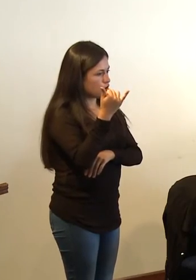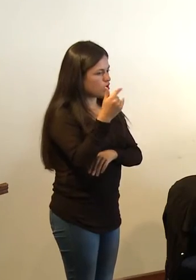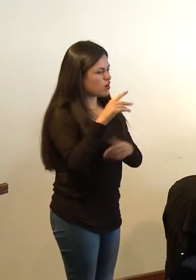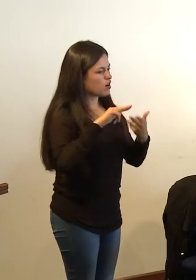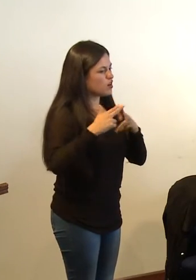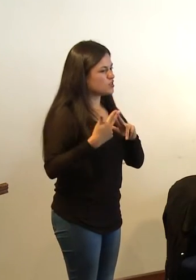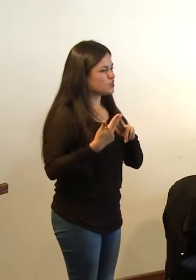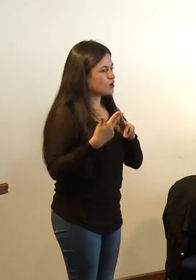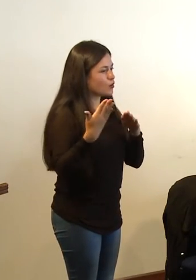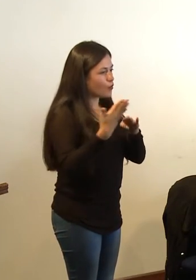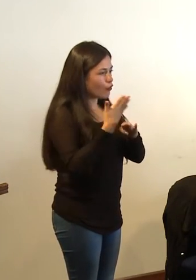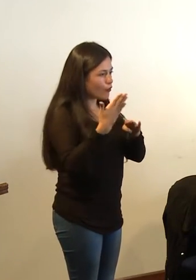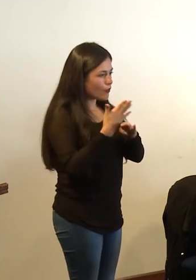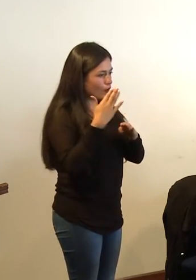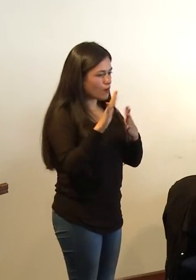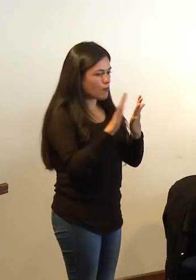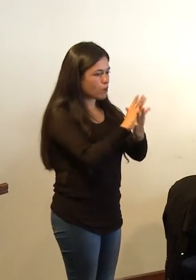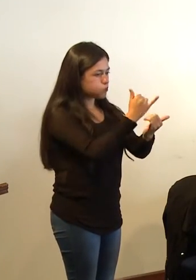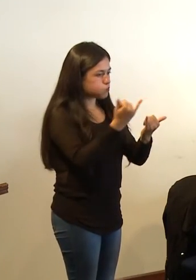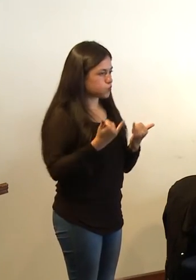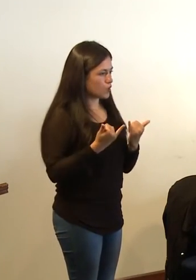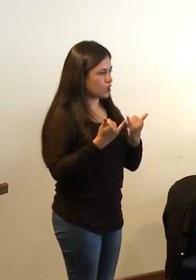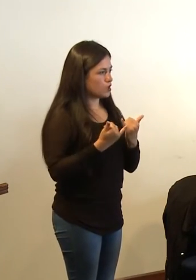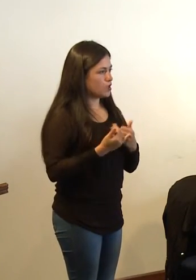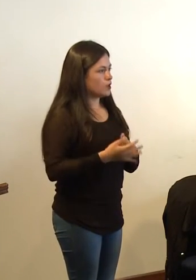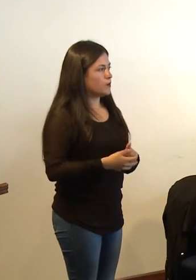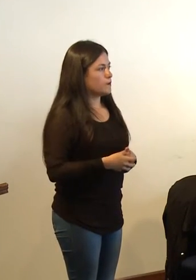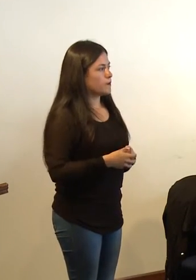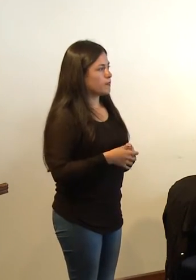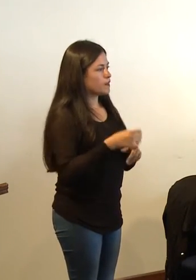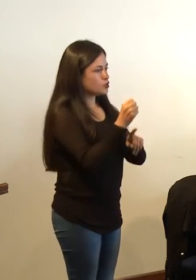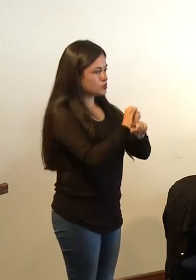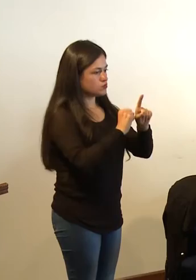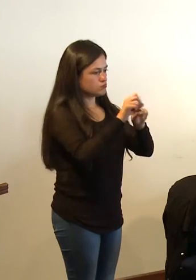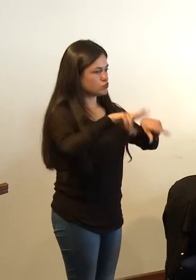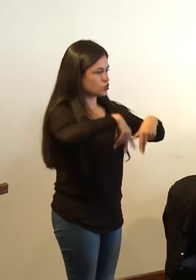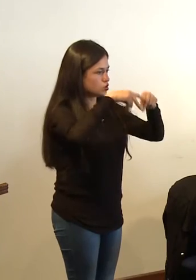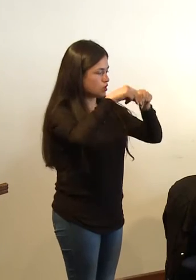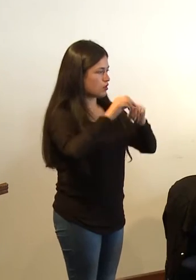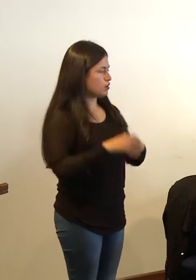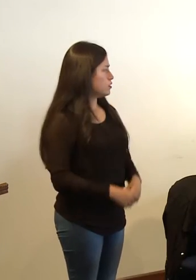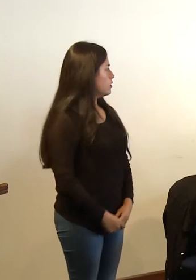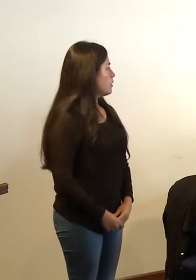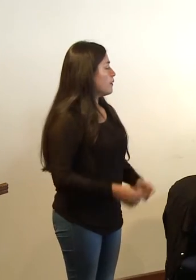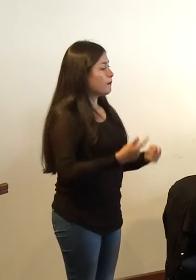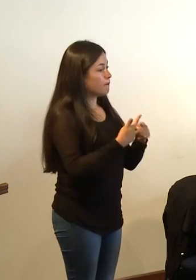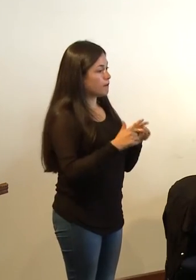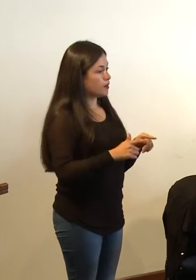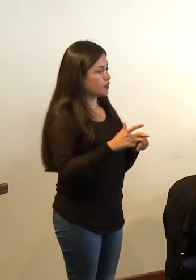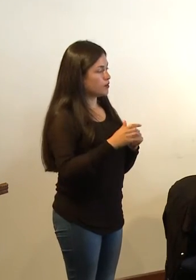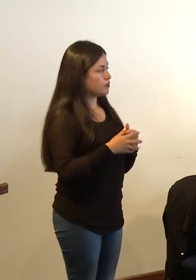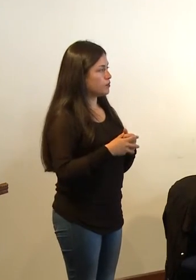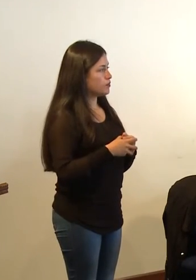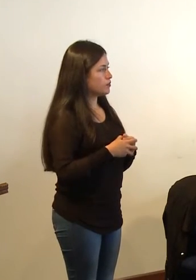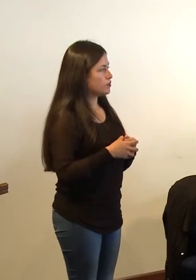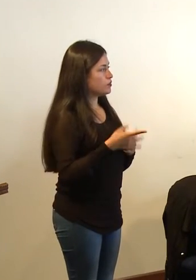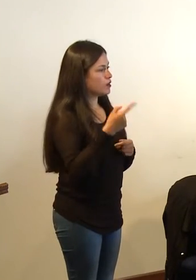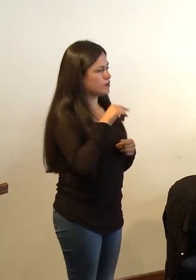con coyuntura, realidad, digamos, sociedad. Pero